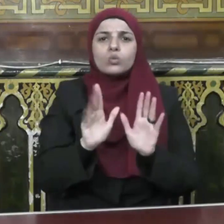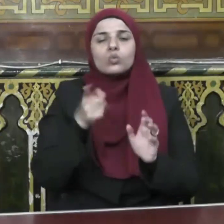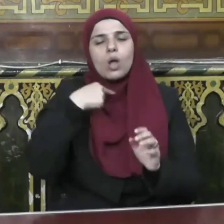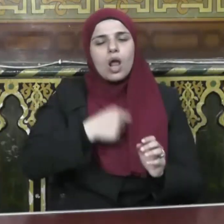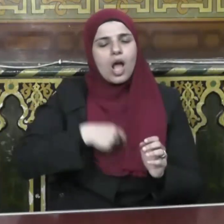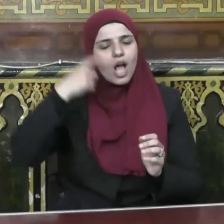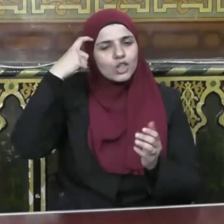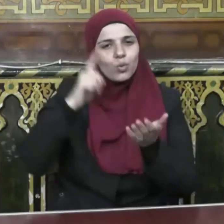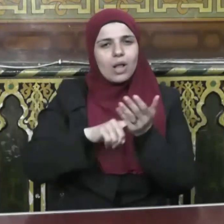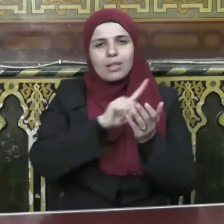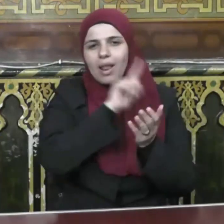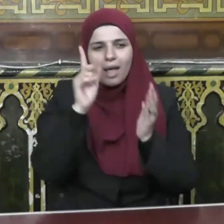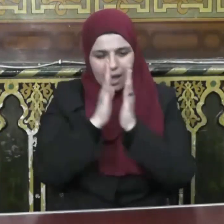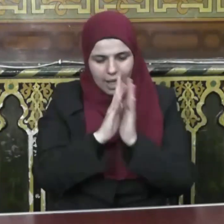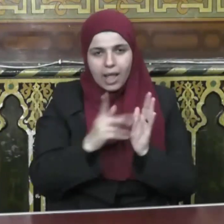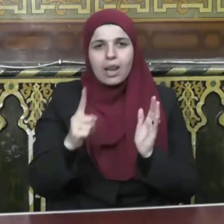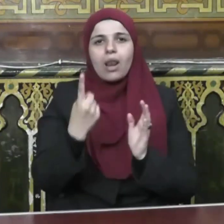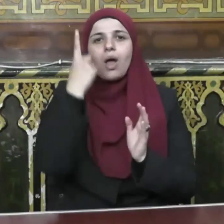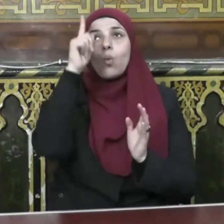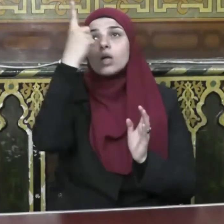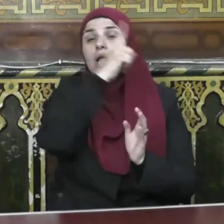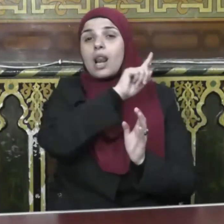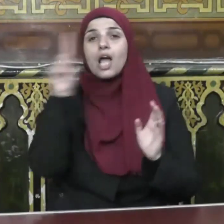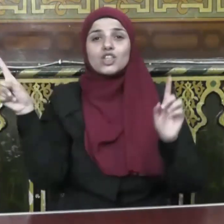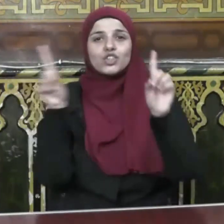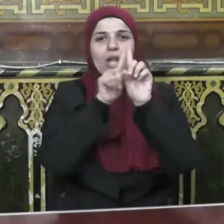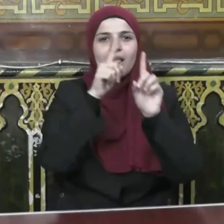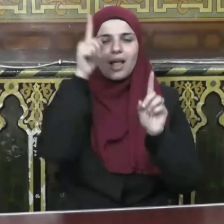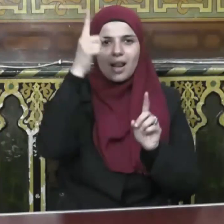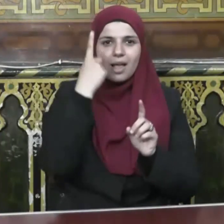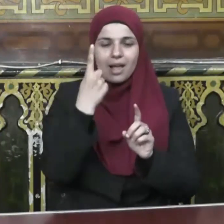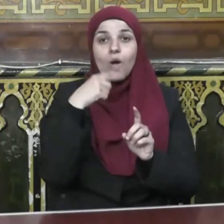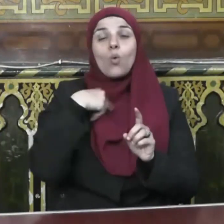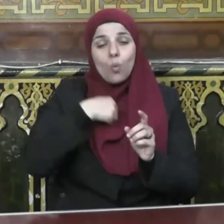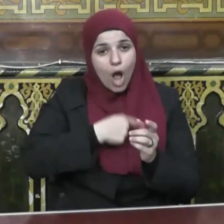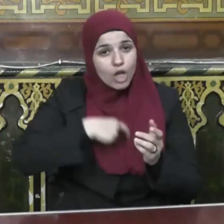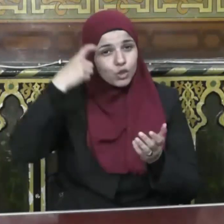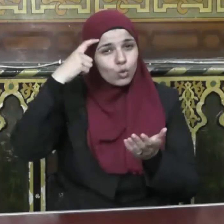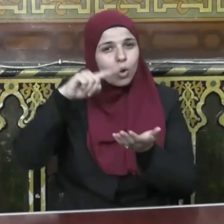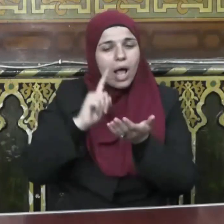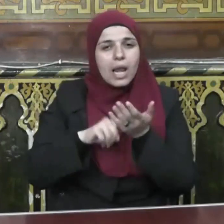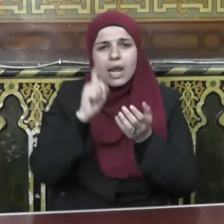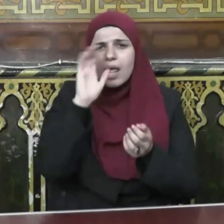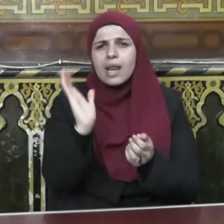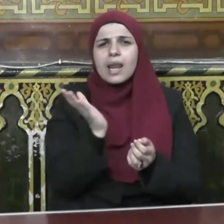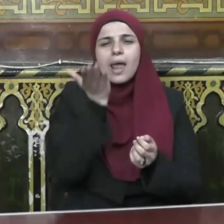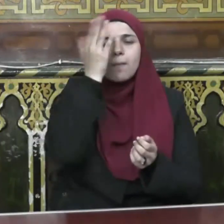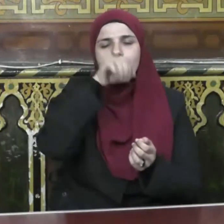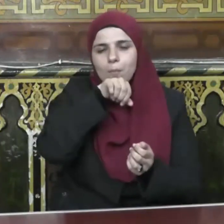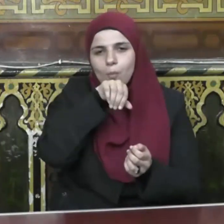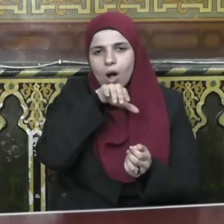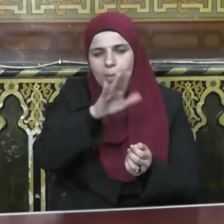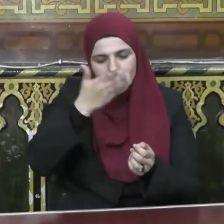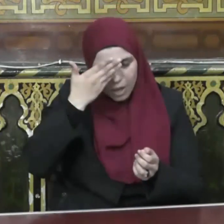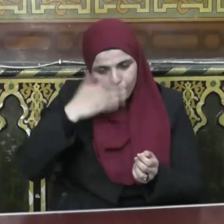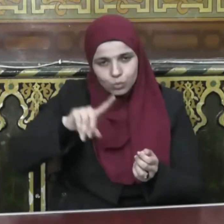أن لا إله إلا الله وحده لا شريك له، وأشهد أن سيدنا ونبينا محمدًا عبده